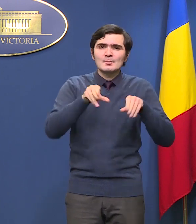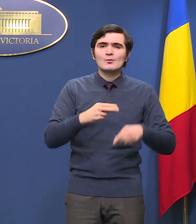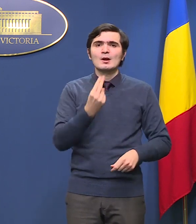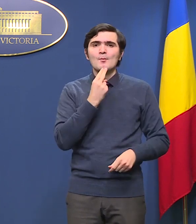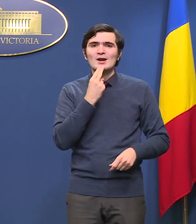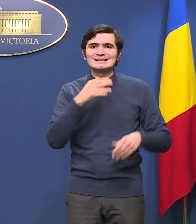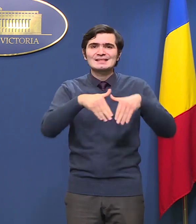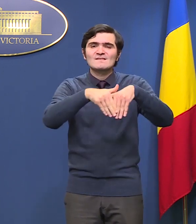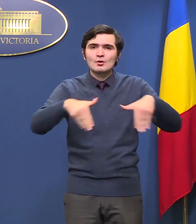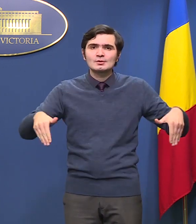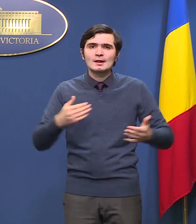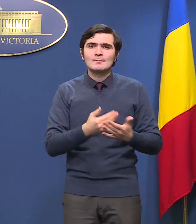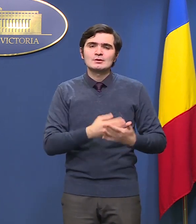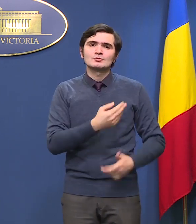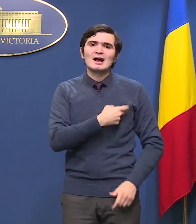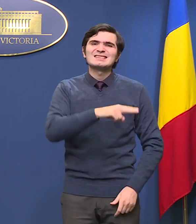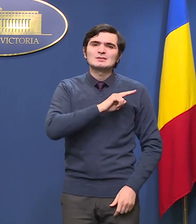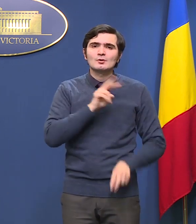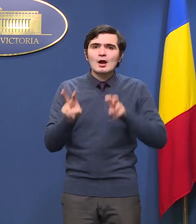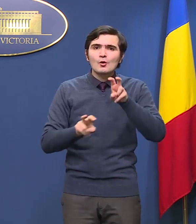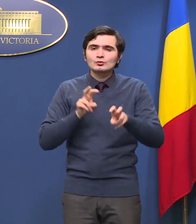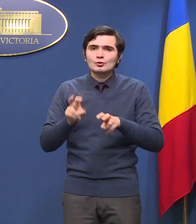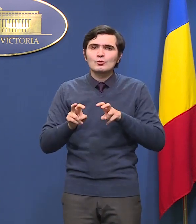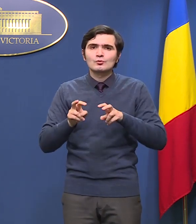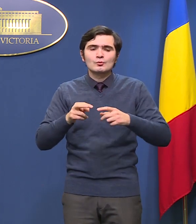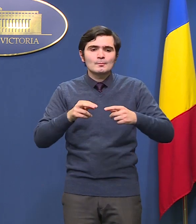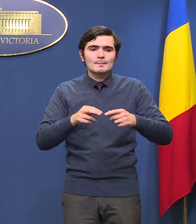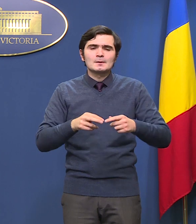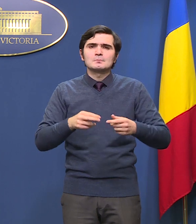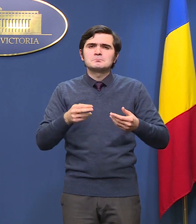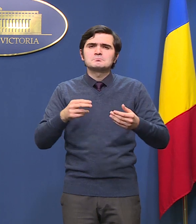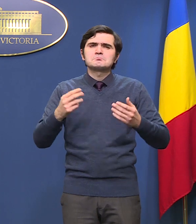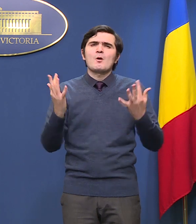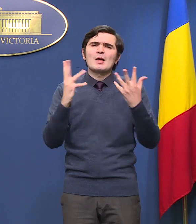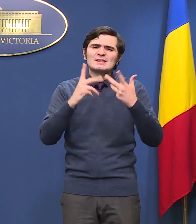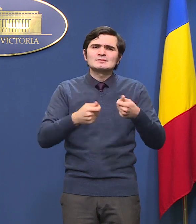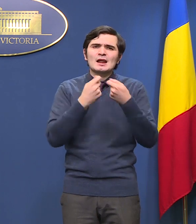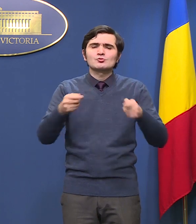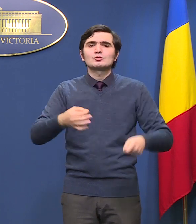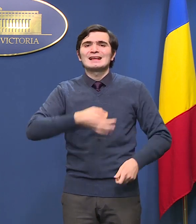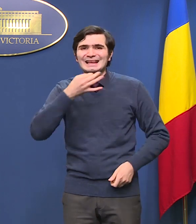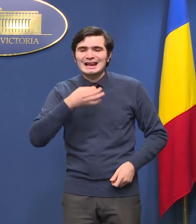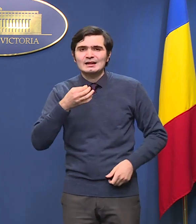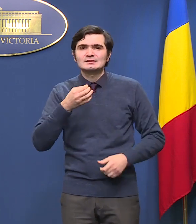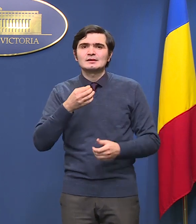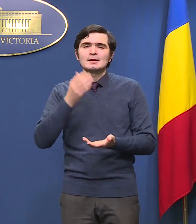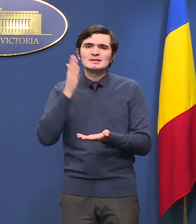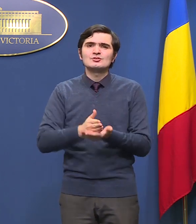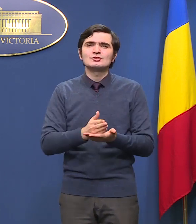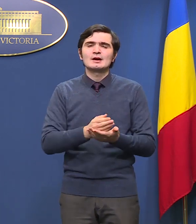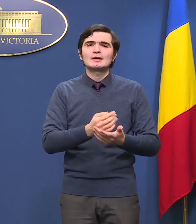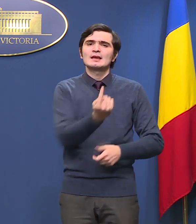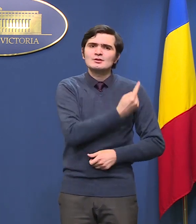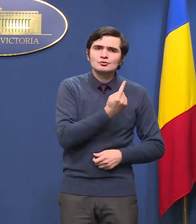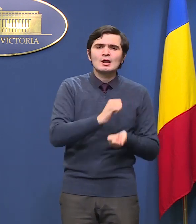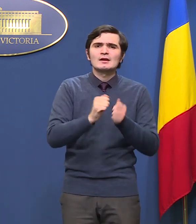putea asigura controlul, procesarea tuturor declarațiilor și mai ales implementarea deciziilor de carantină și de izolare la domiciliu